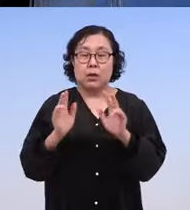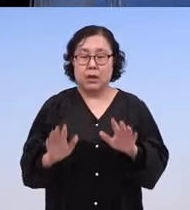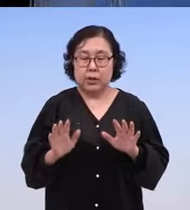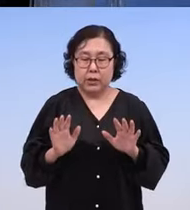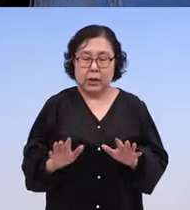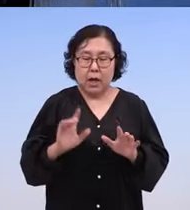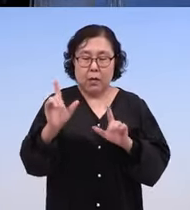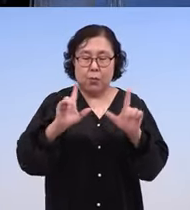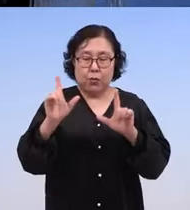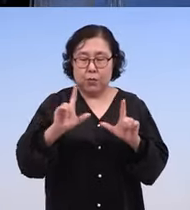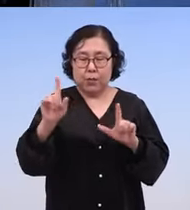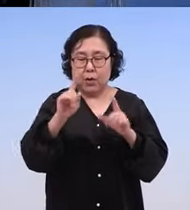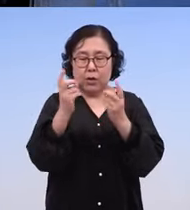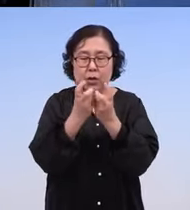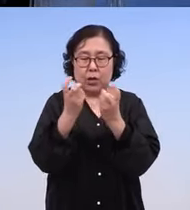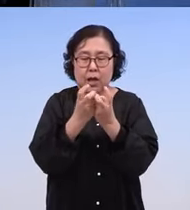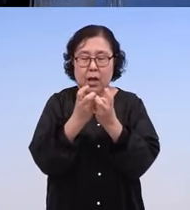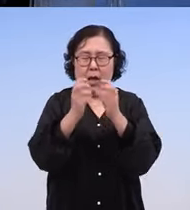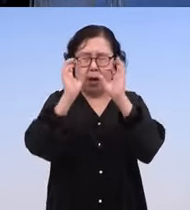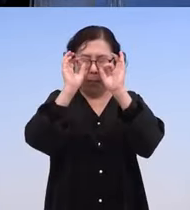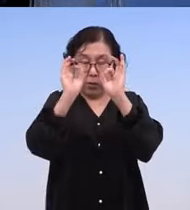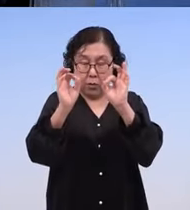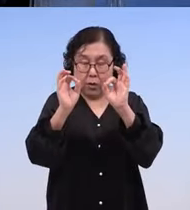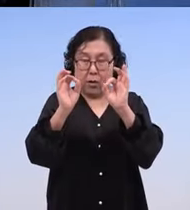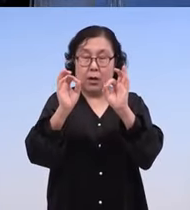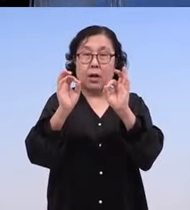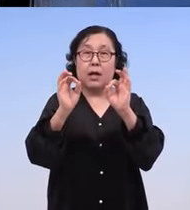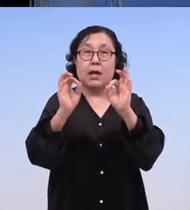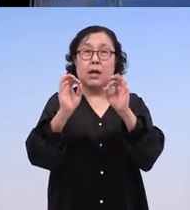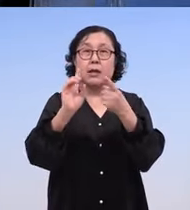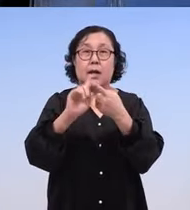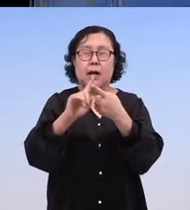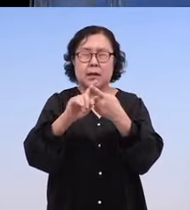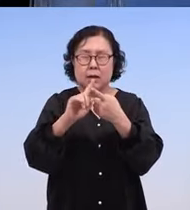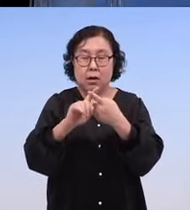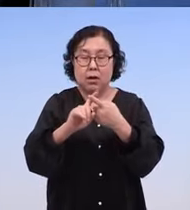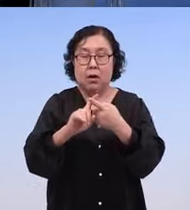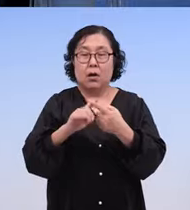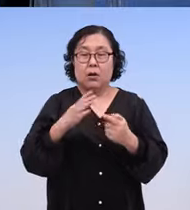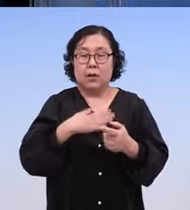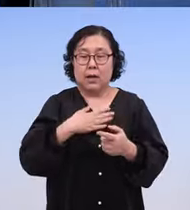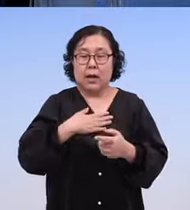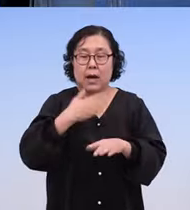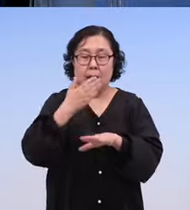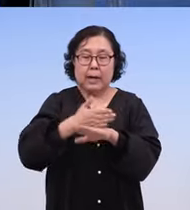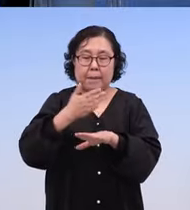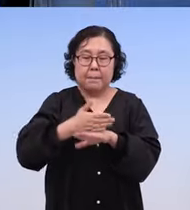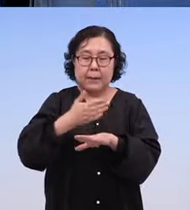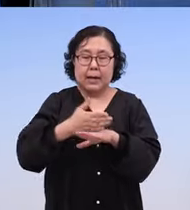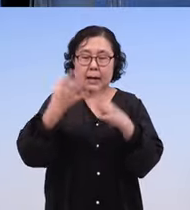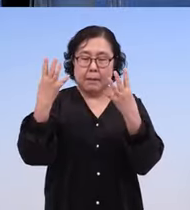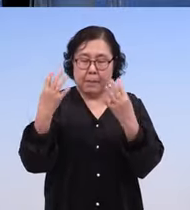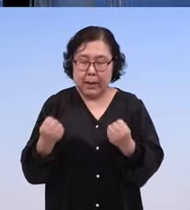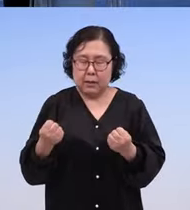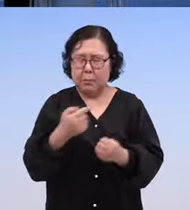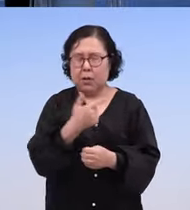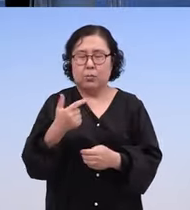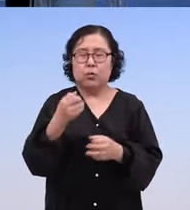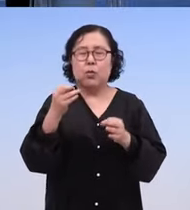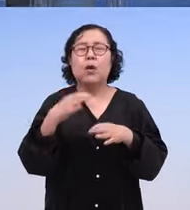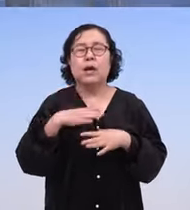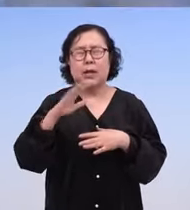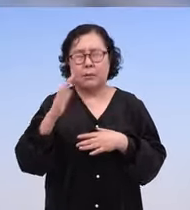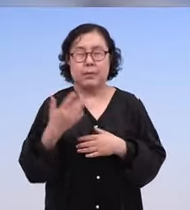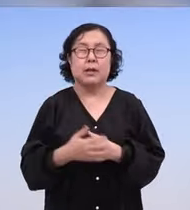감사한 일들이 매 순간 넘쳐나는 걸 느끼면 하나님이 저에게 주신 감사가 이렇게 많음에 놀라게 될